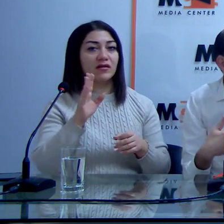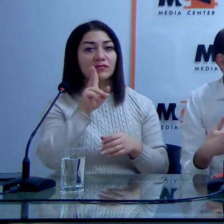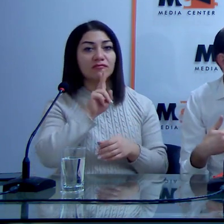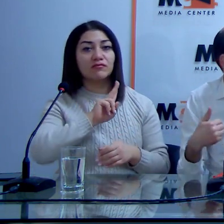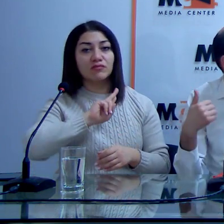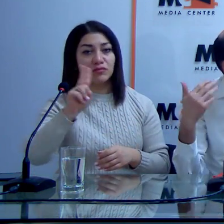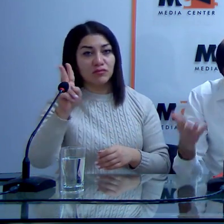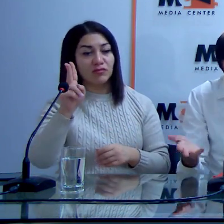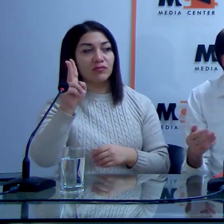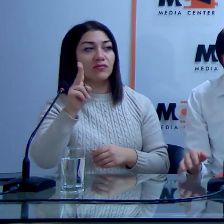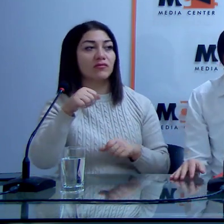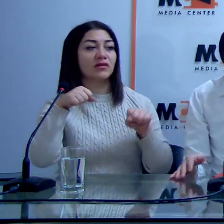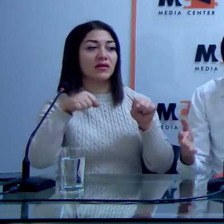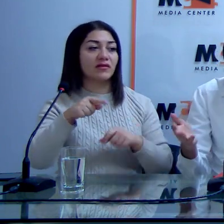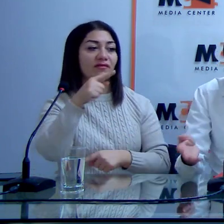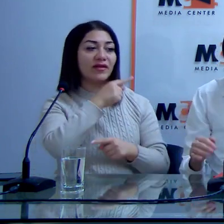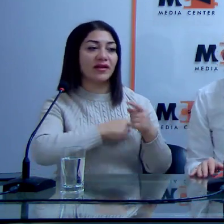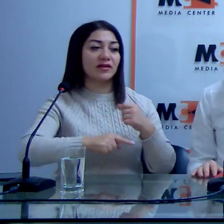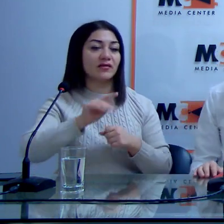հայտը